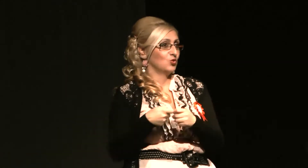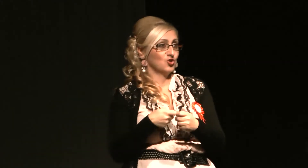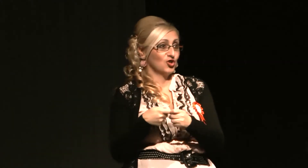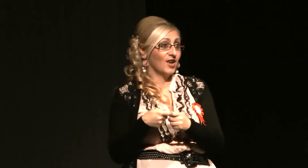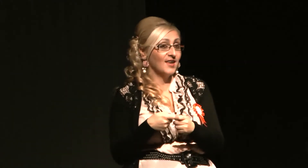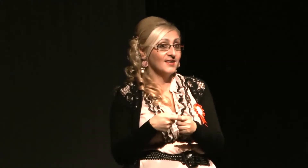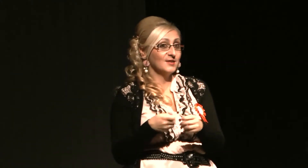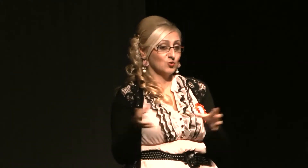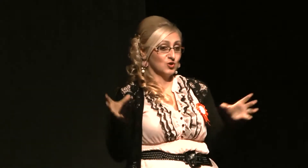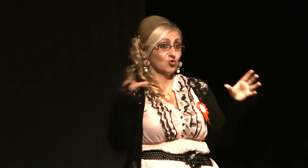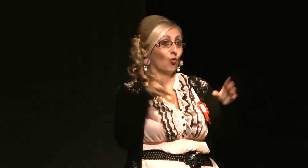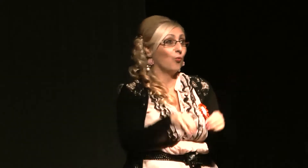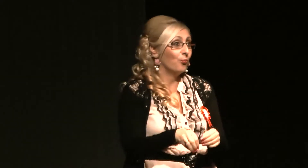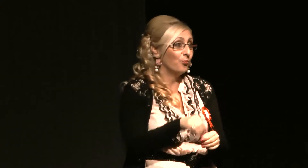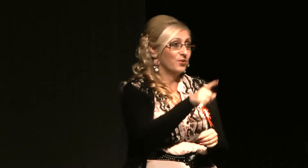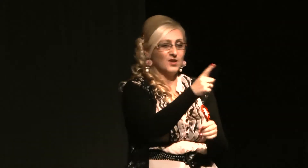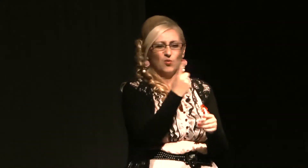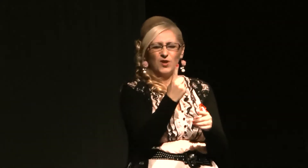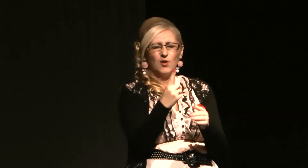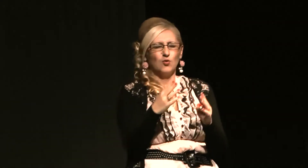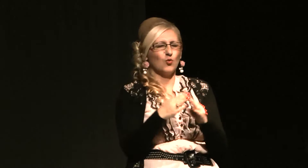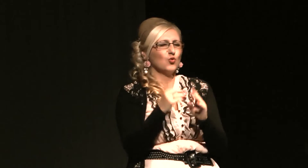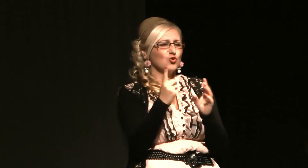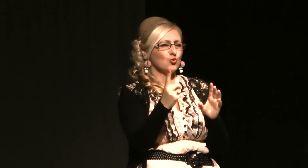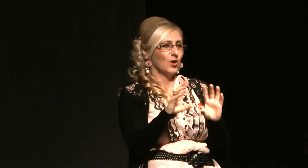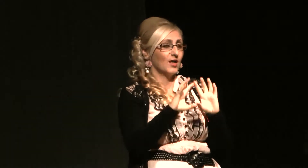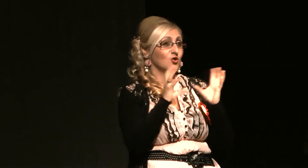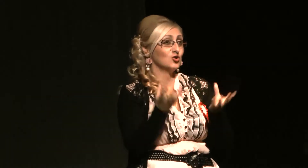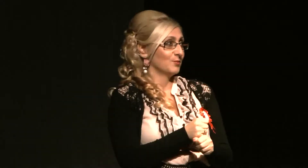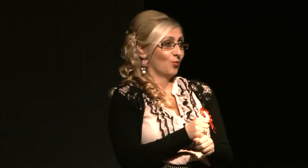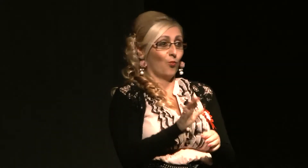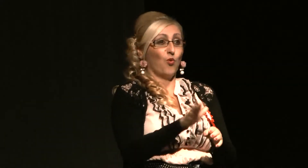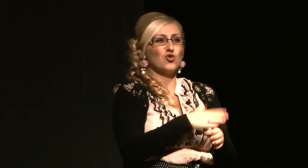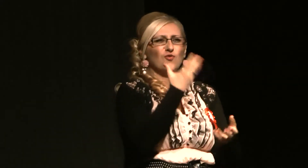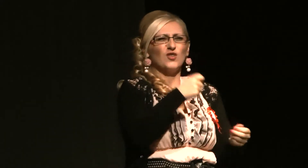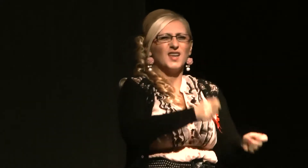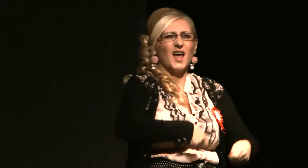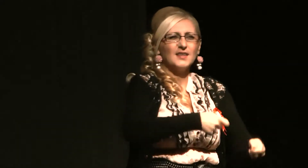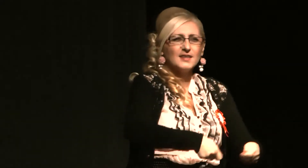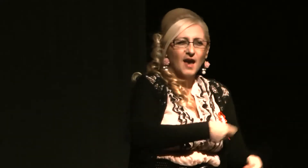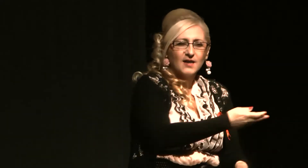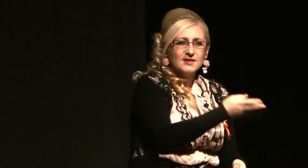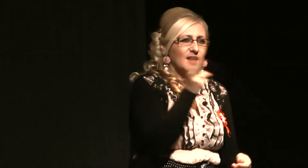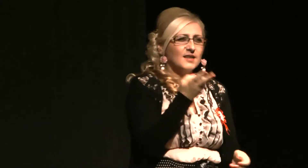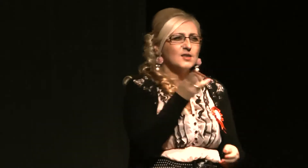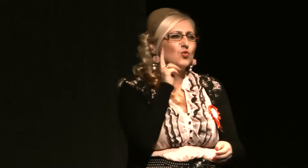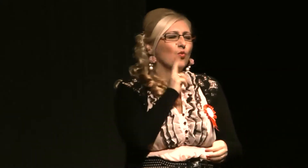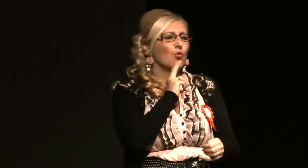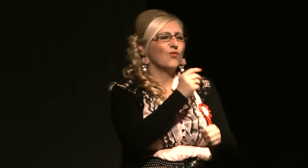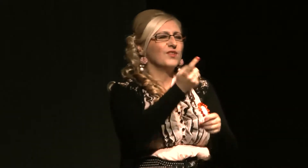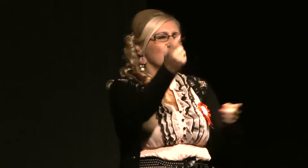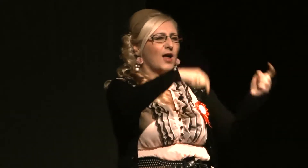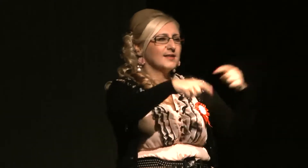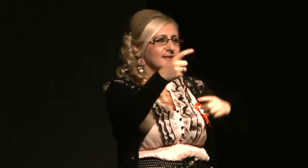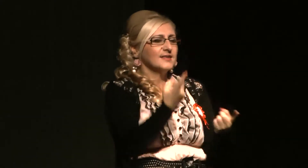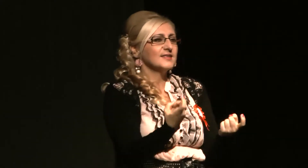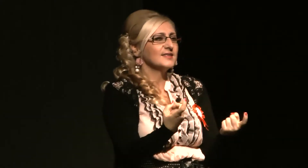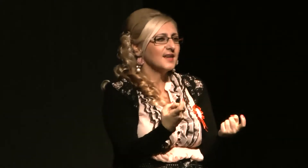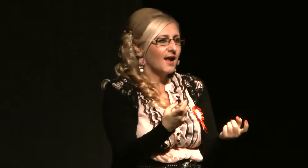Naše udruženje je osnovano 1948. godine. Sve šta smo radili, čime smo se bavili, počelo od radnih akcija na